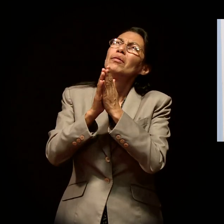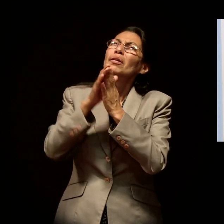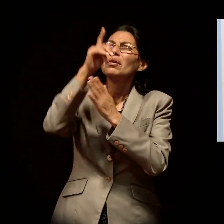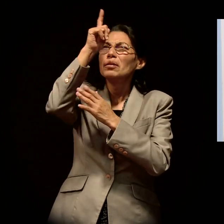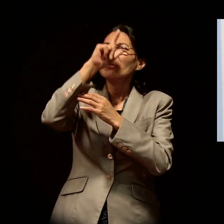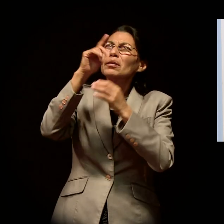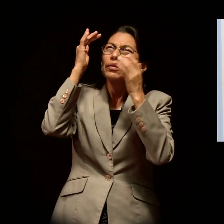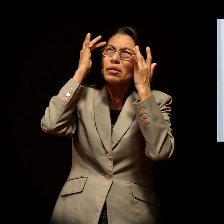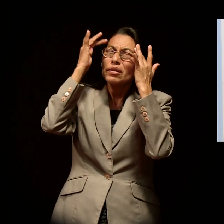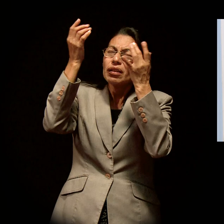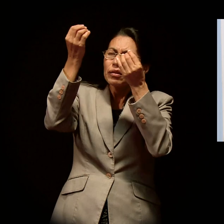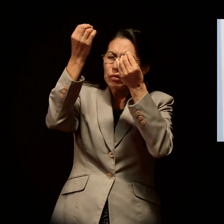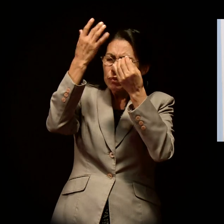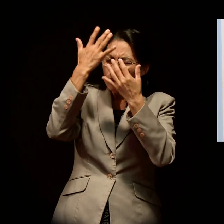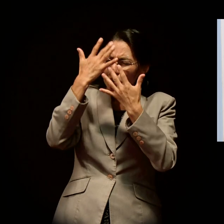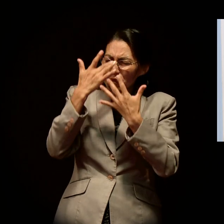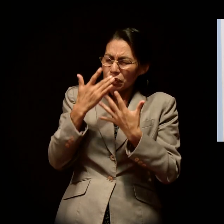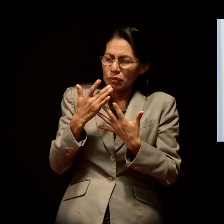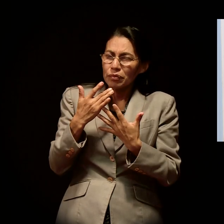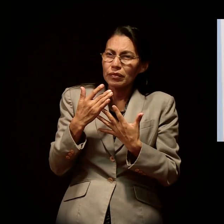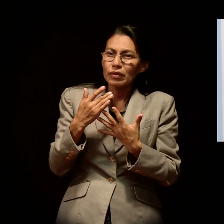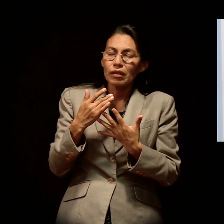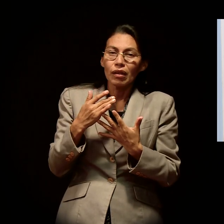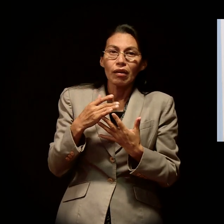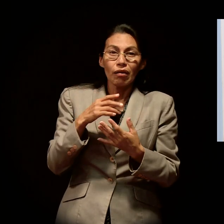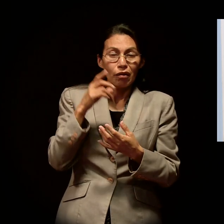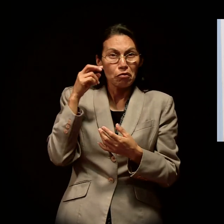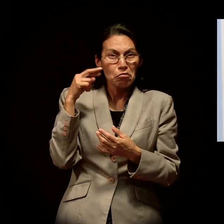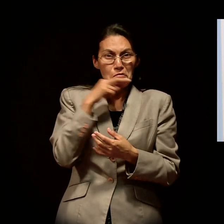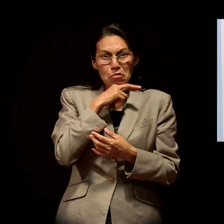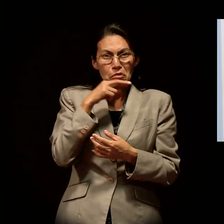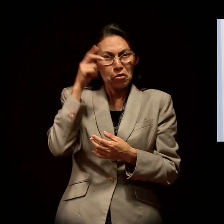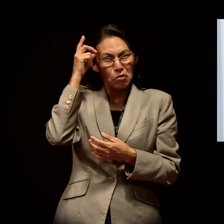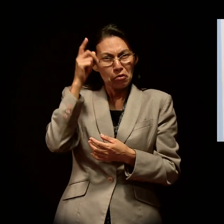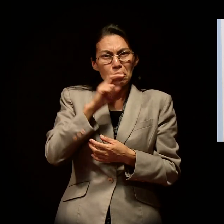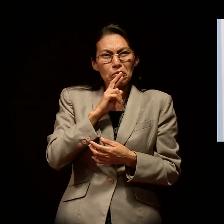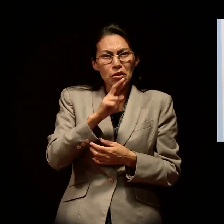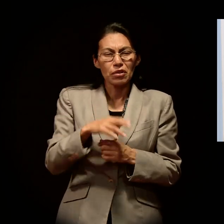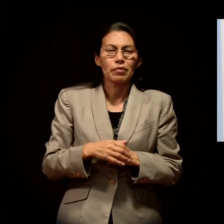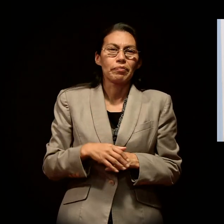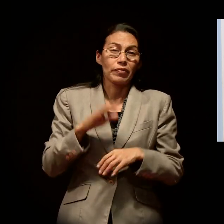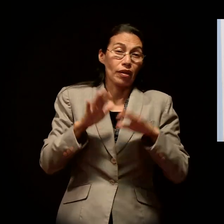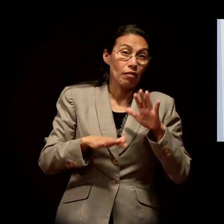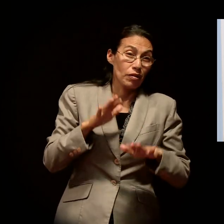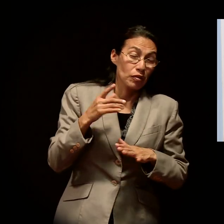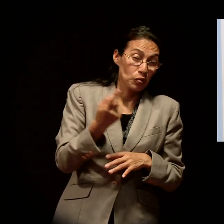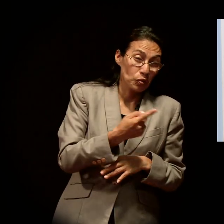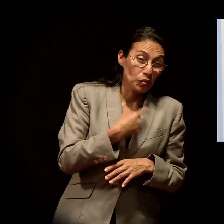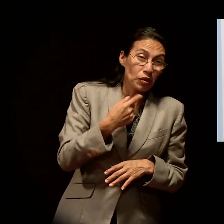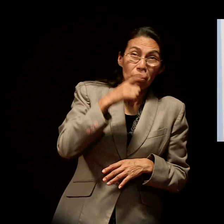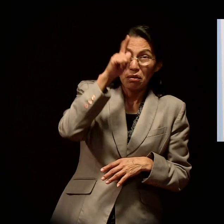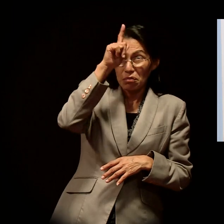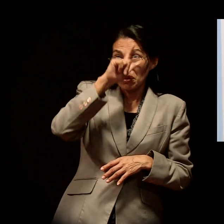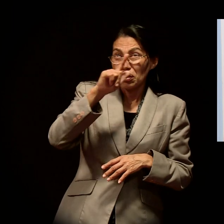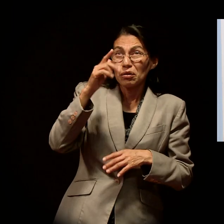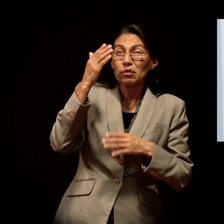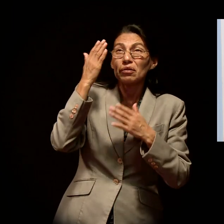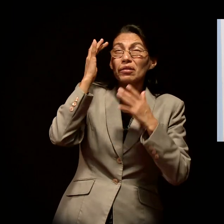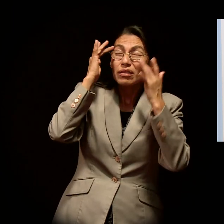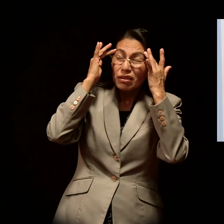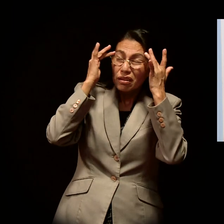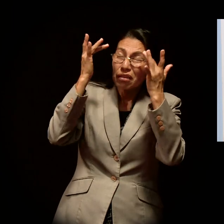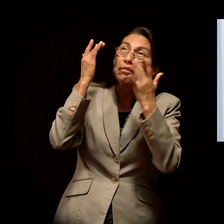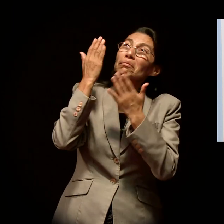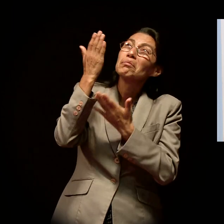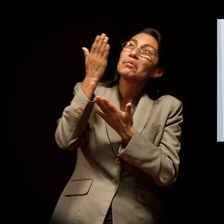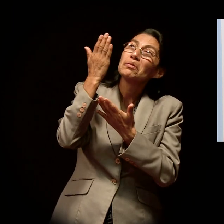veces lo tomamos muy livianamente y No pedimos diariamente la unción del Espíritu Santo en nuestras